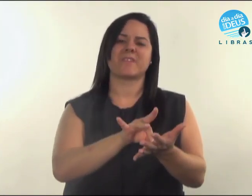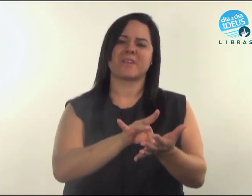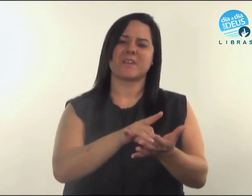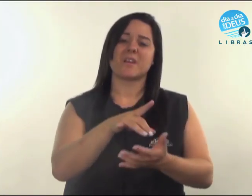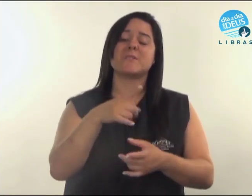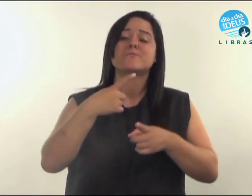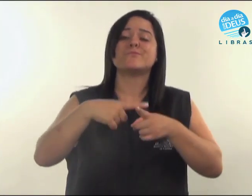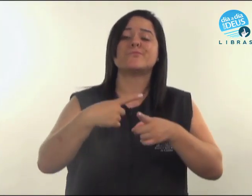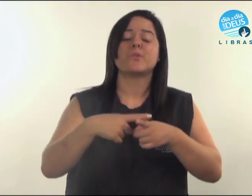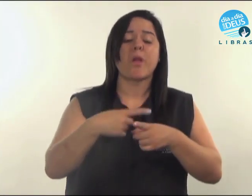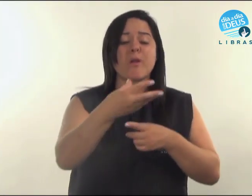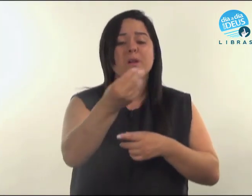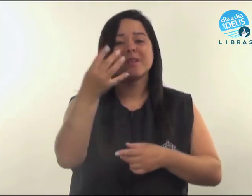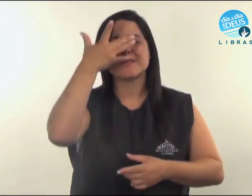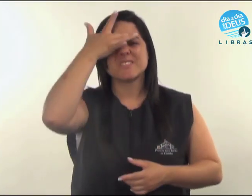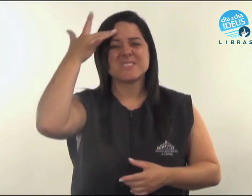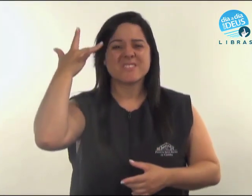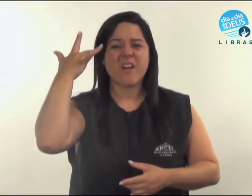Tem muita gente brincando com coisa séria,